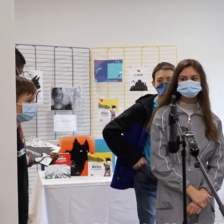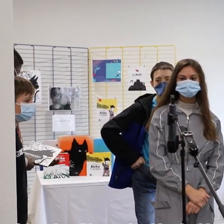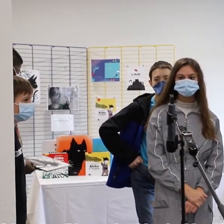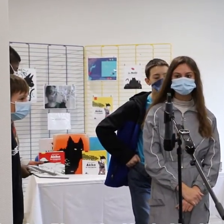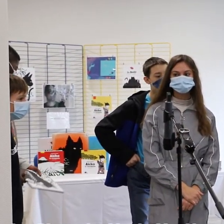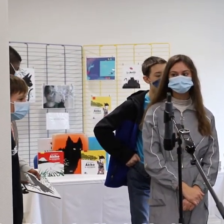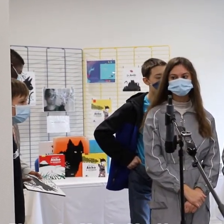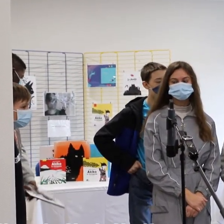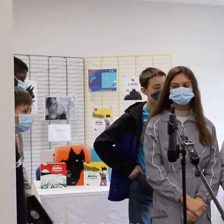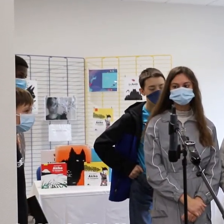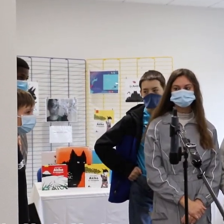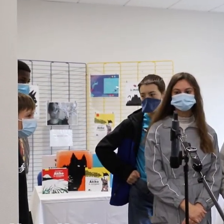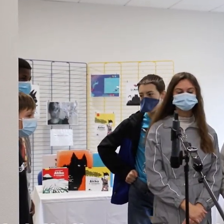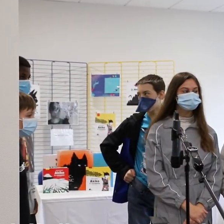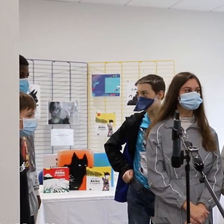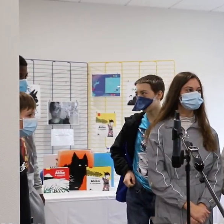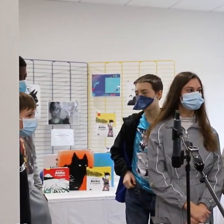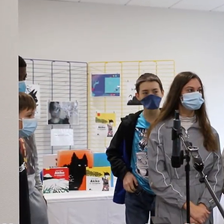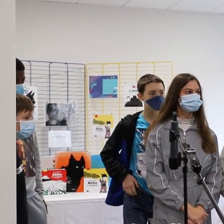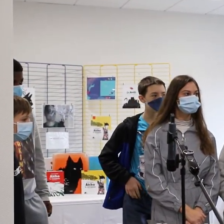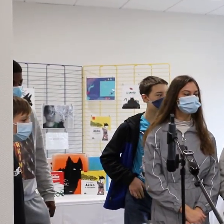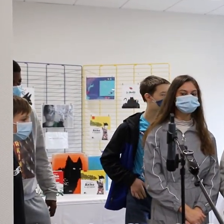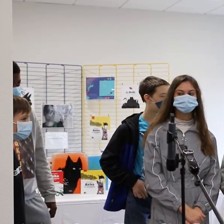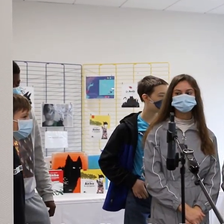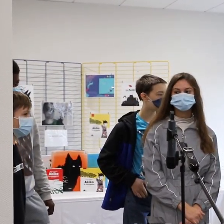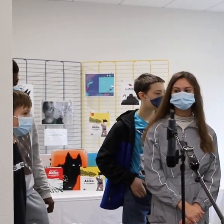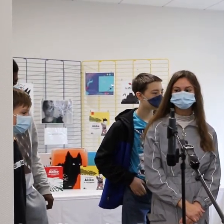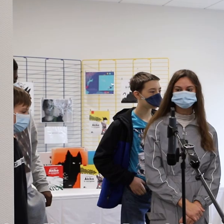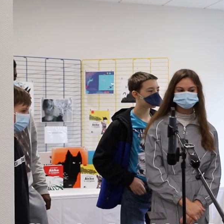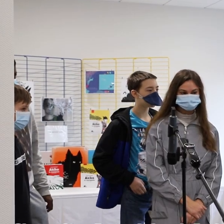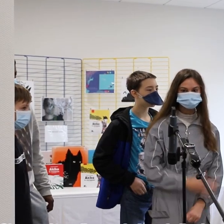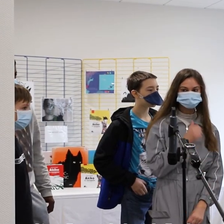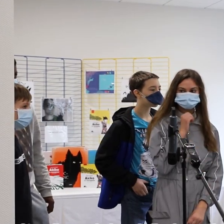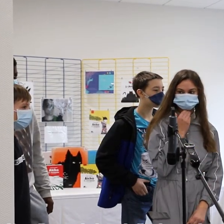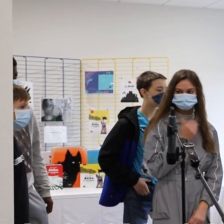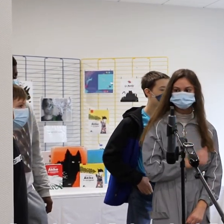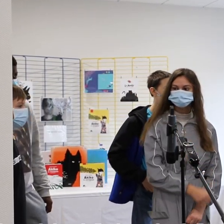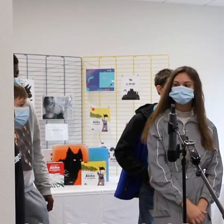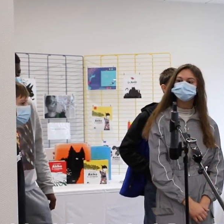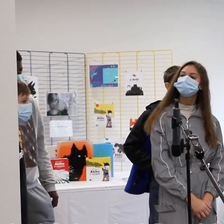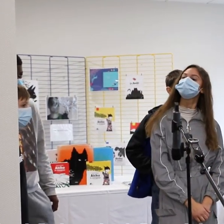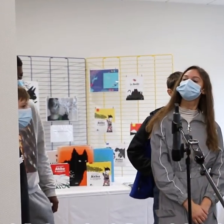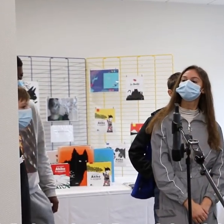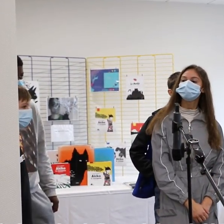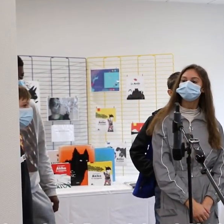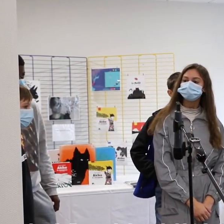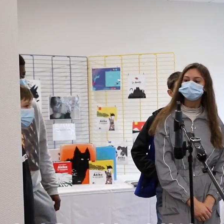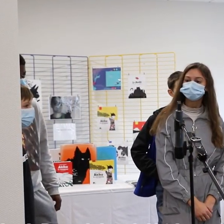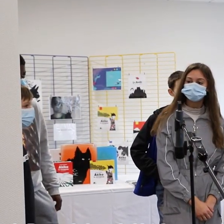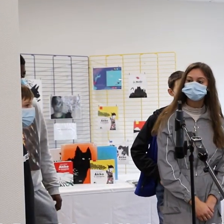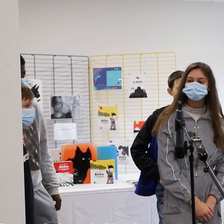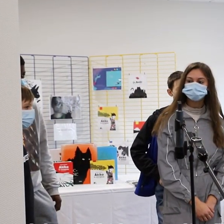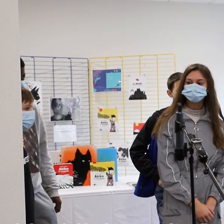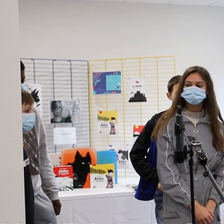Plusieurs fois. D'accord. Merci, merci beaucoup en tout cas. Si vous êtes d'accord, je vais lire la version